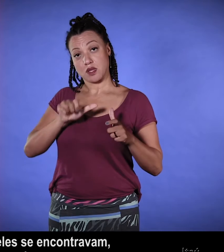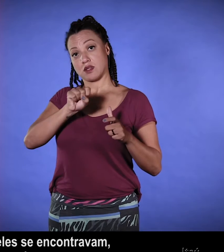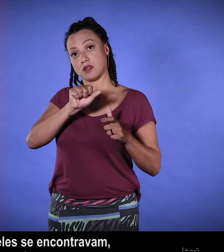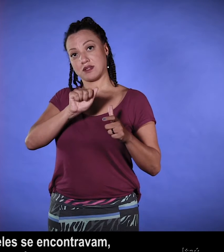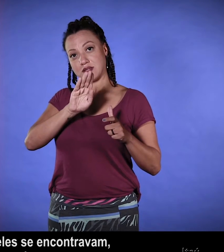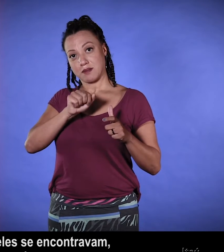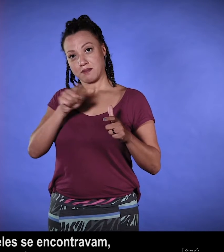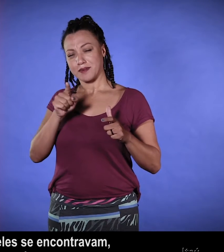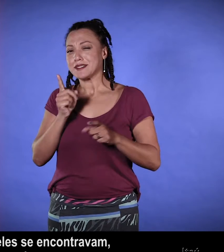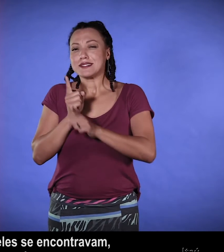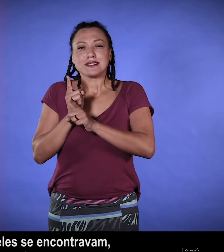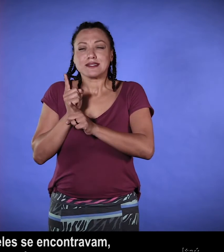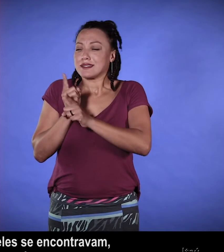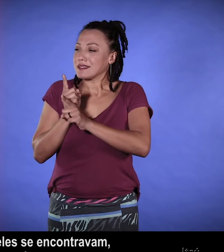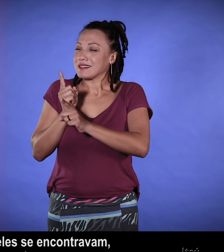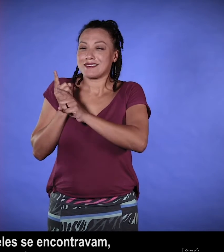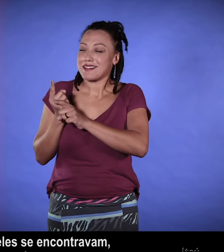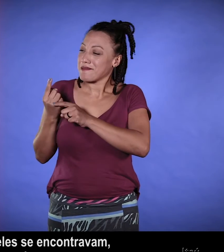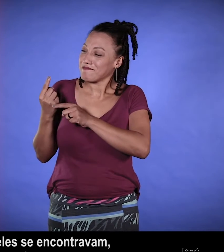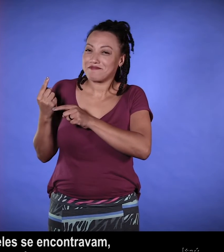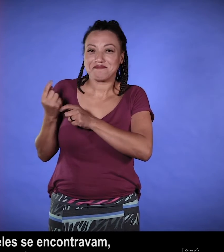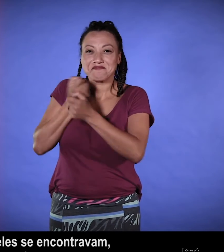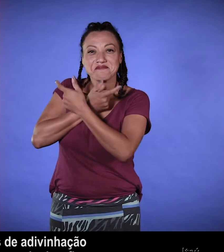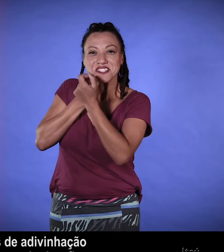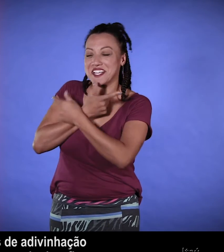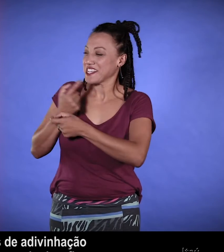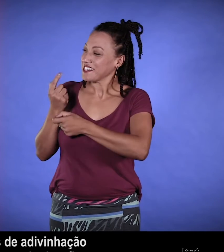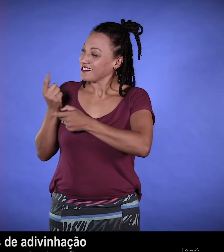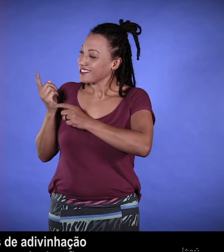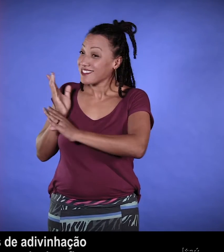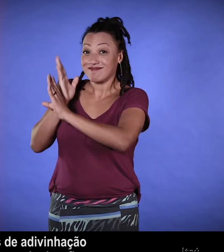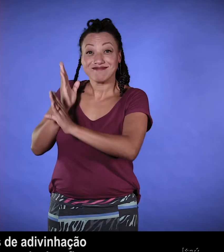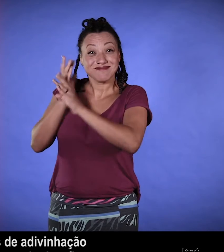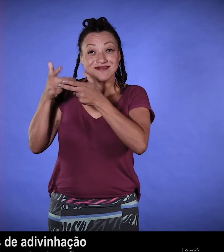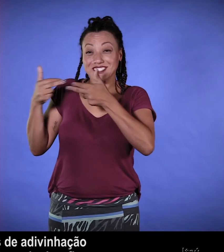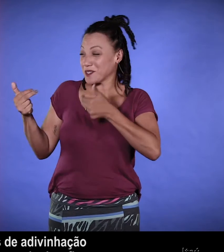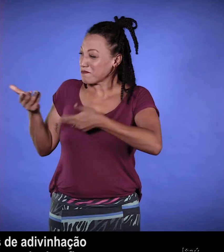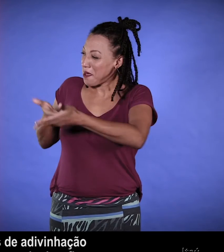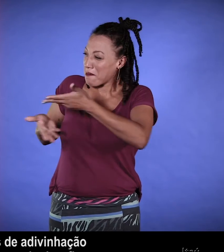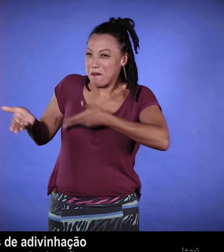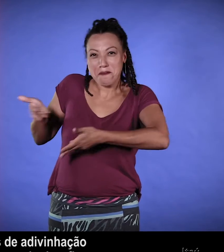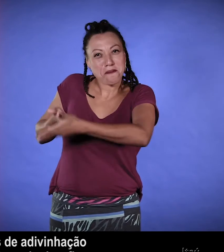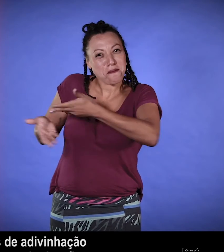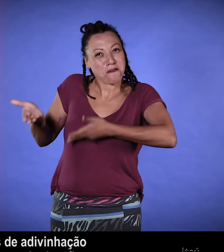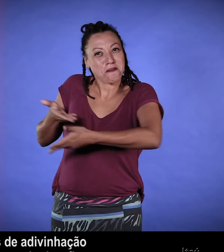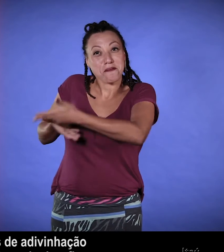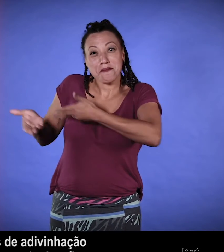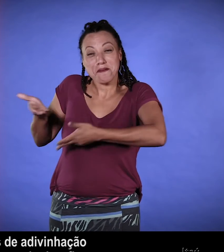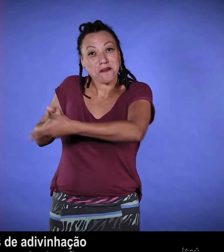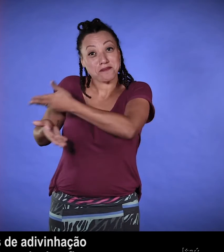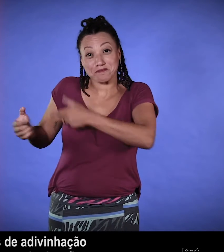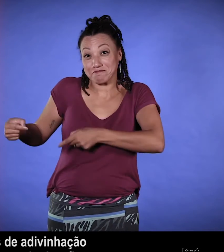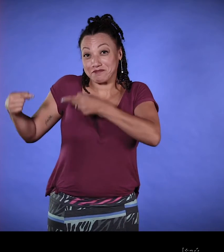então, cada vez que eles se encontravam, se poniam charadas, contavam contos de adivinhação um para outro, né?